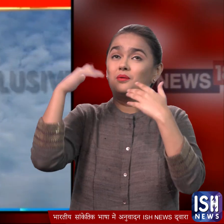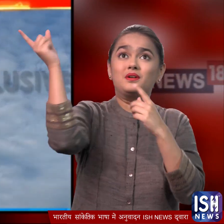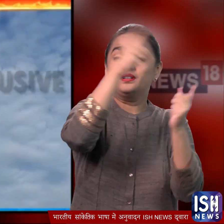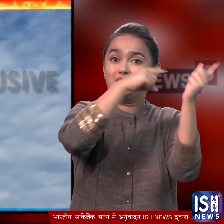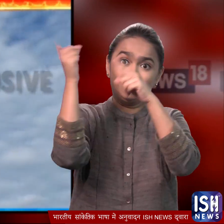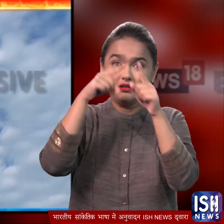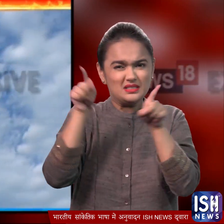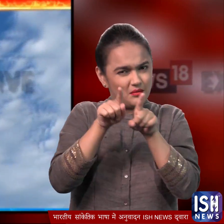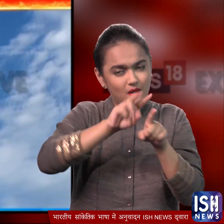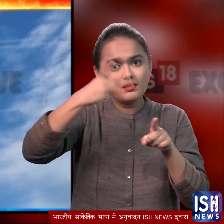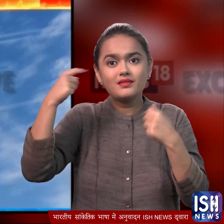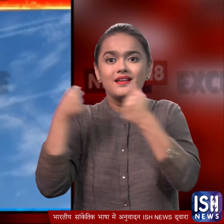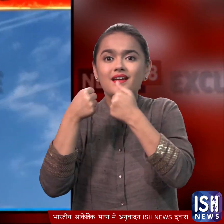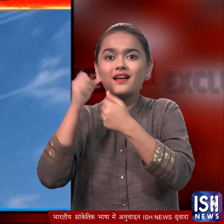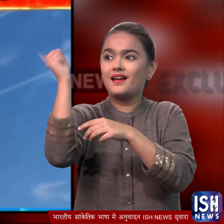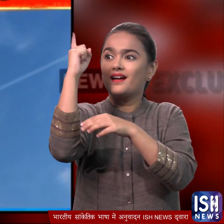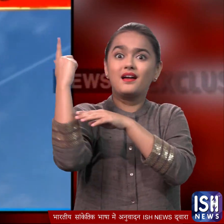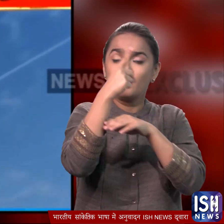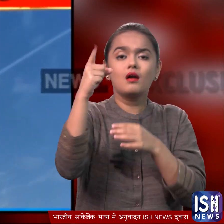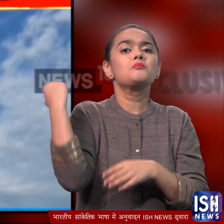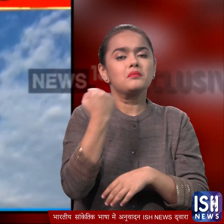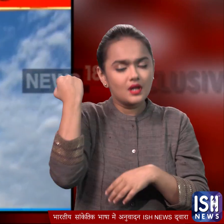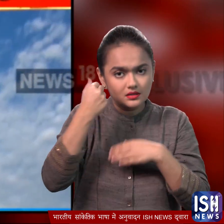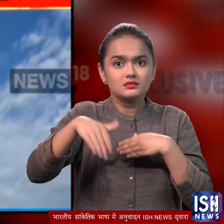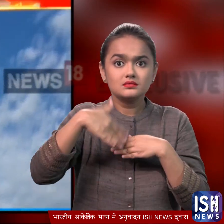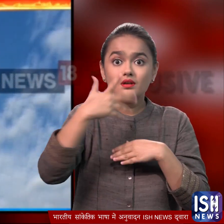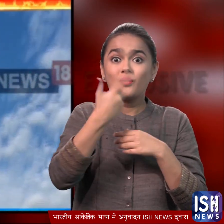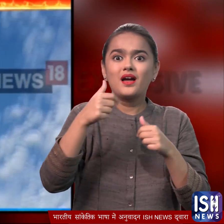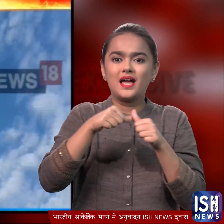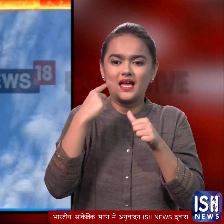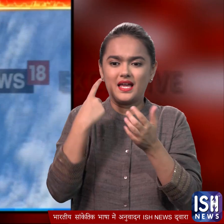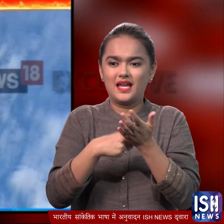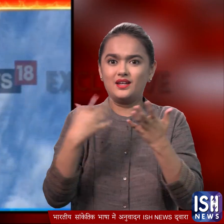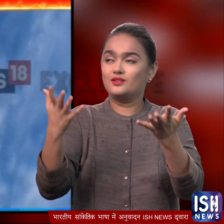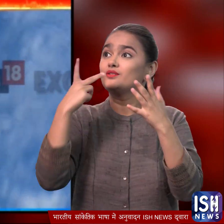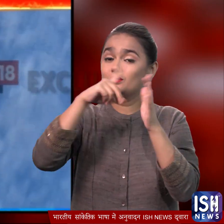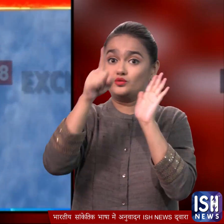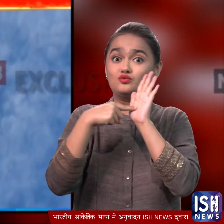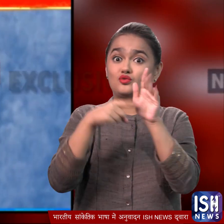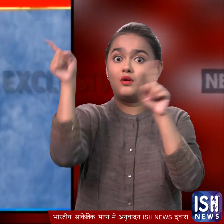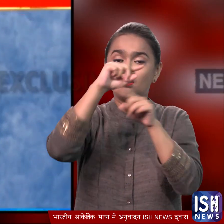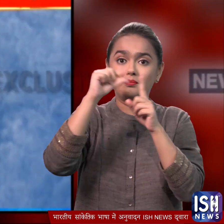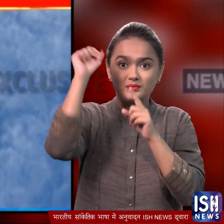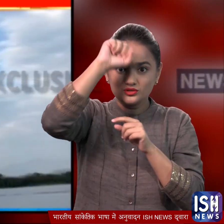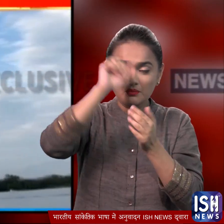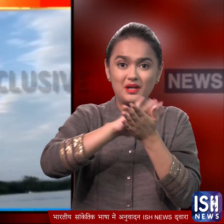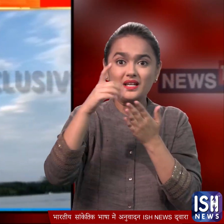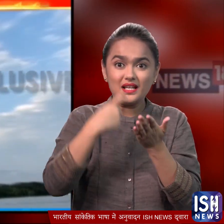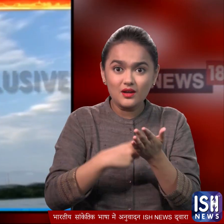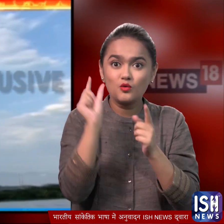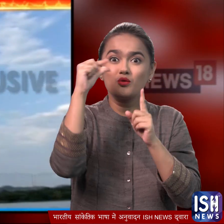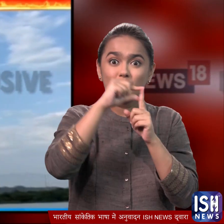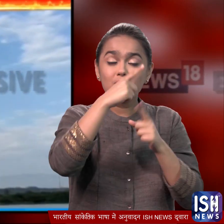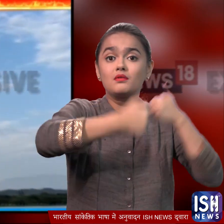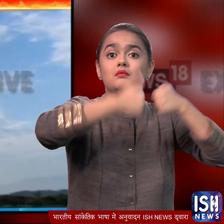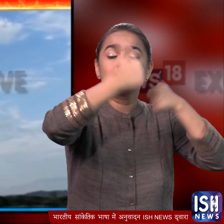एयर शो से पहले दूसरे लड़ाकू विमानों ने भी आसमान में रिहर्सल की। बताया जा रहा है कि इस एयर शो को देखने के लिए पंजाब, हरियाणा और हिमाचल प्रदेश